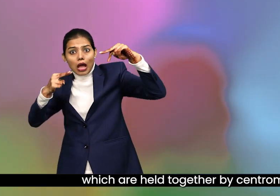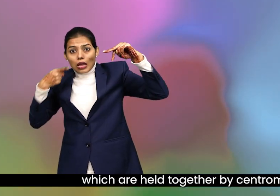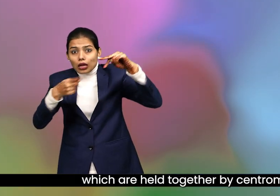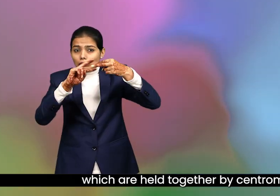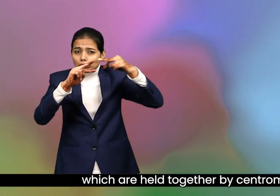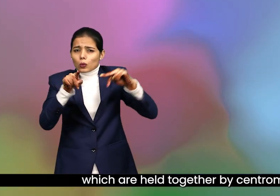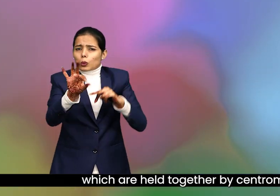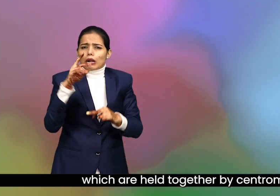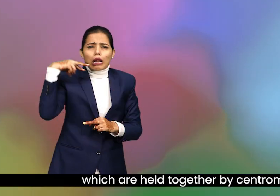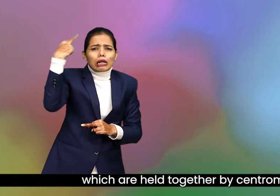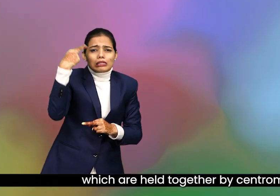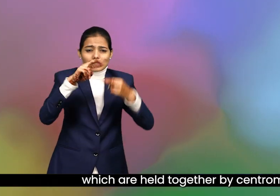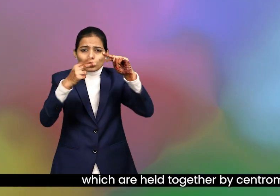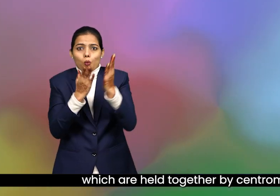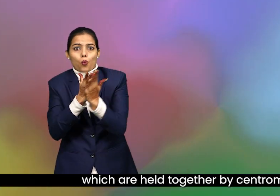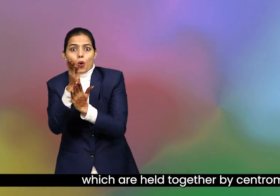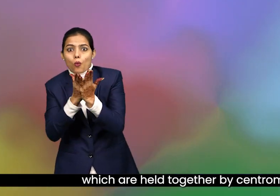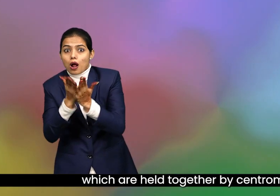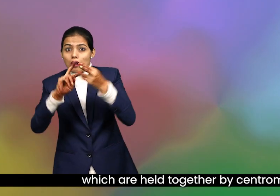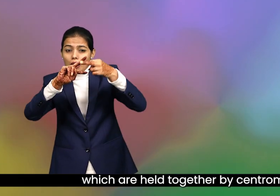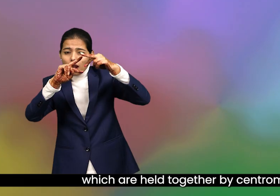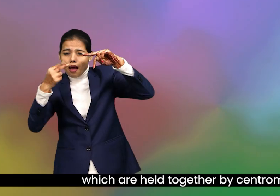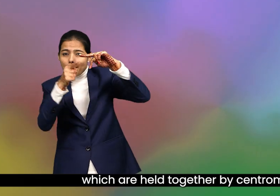by நிறப்புரி centromere. மையத்தில் ஒன்றாக இணைக்கப்பட்டுள்ளன.